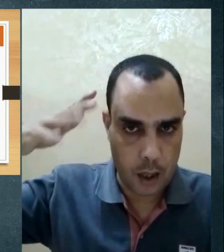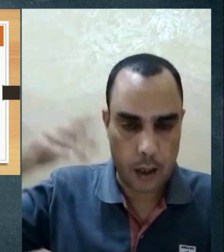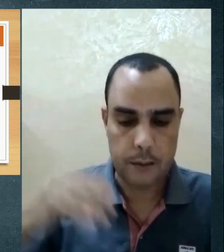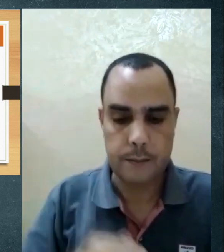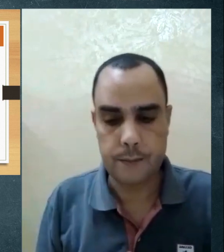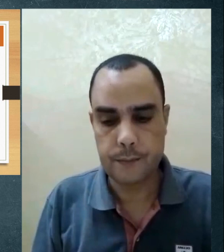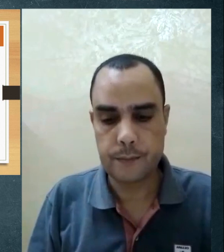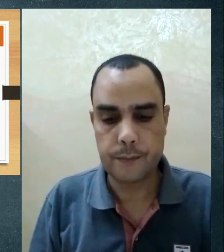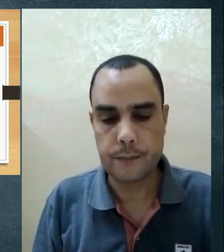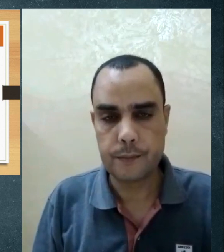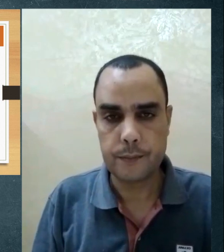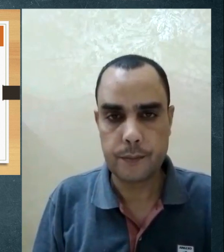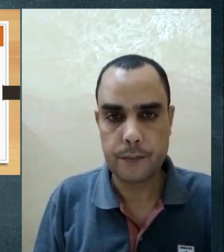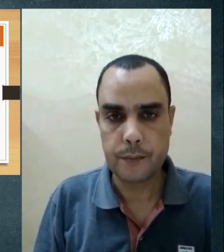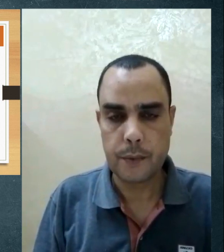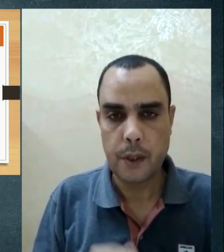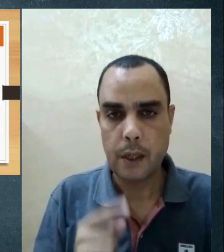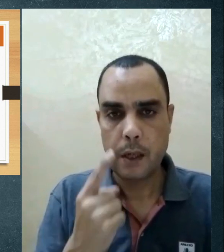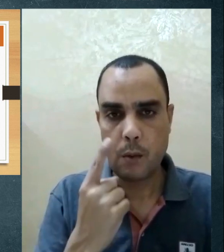المراهقة: